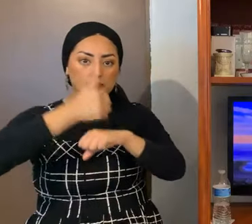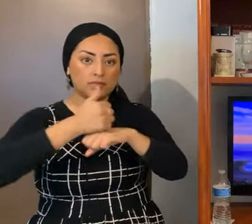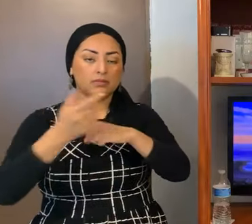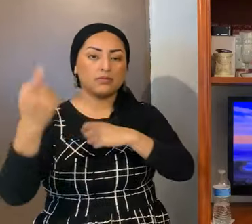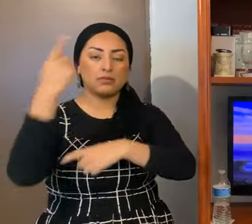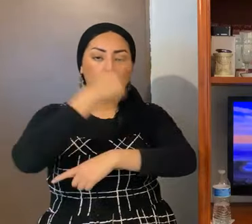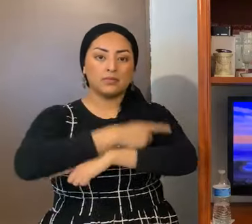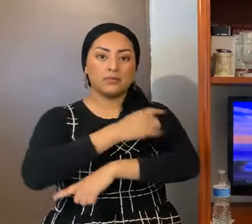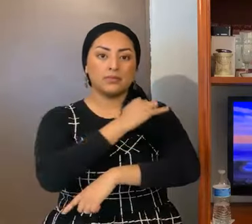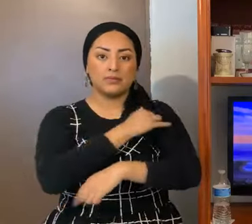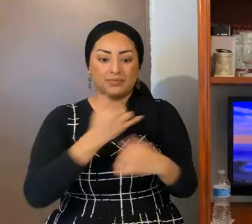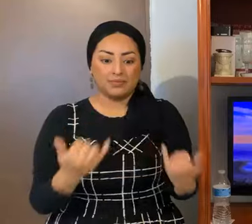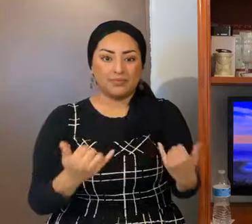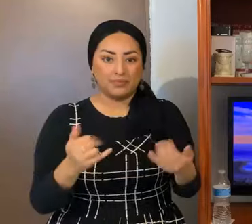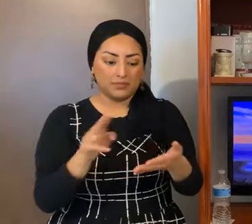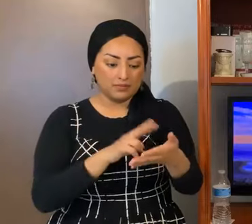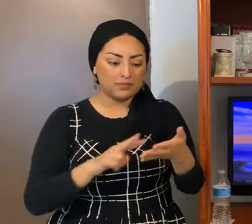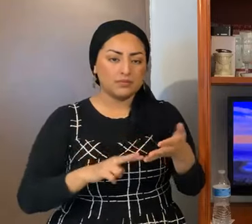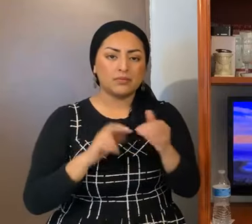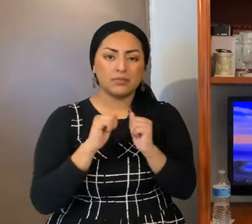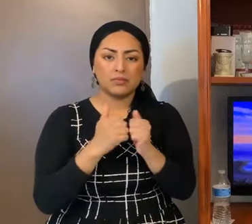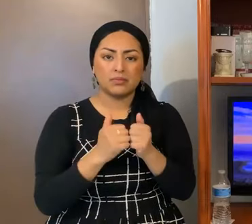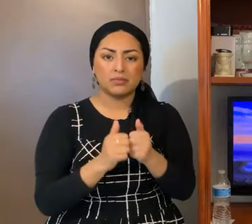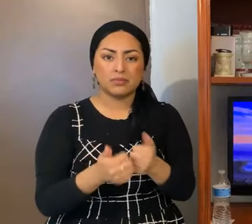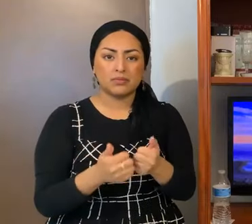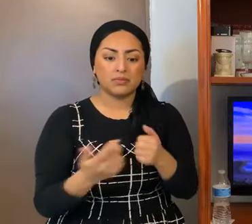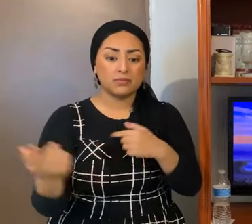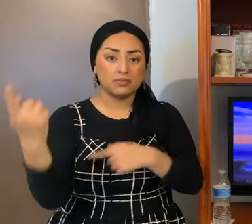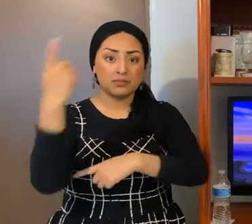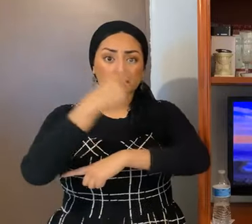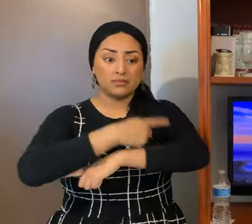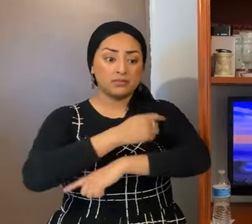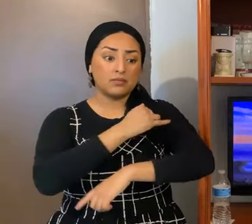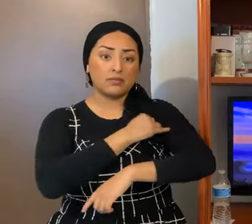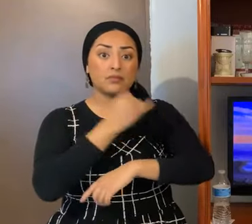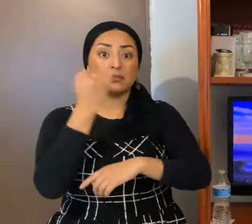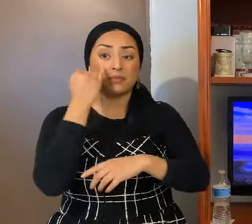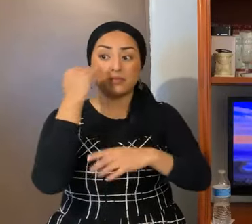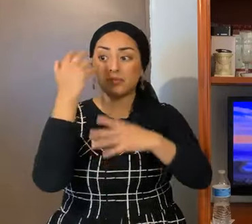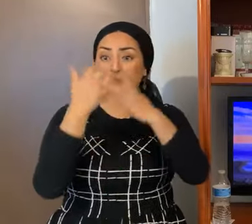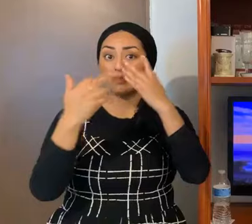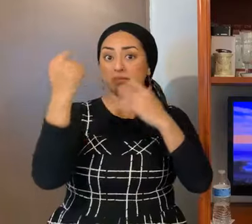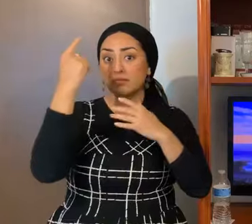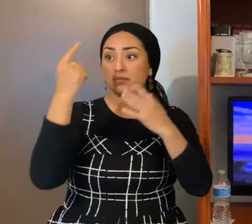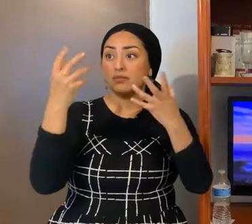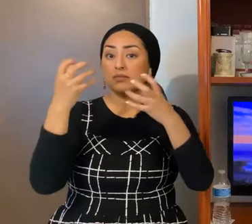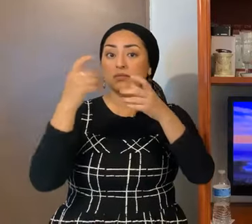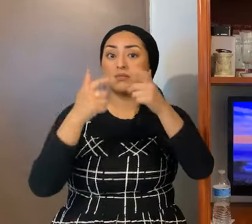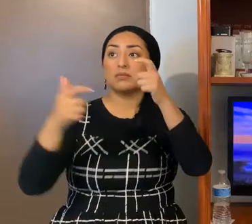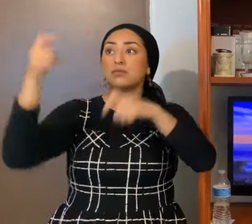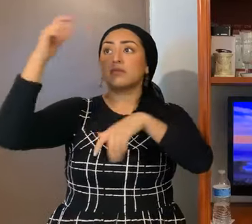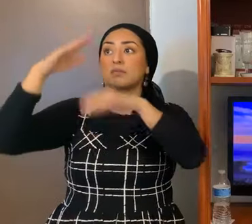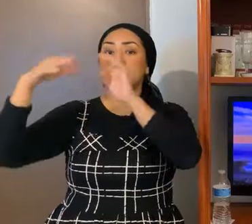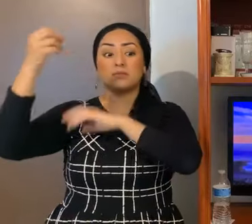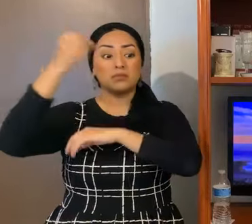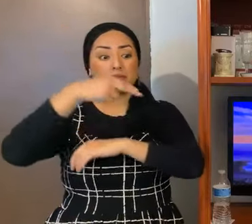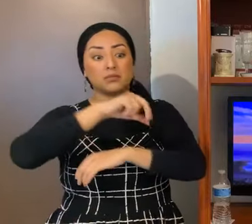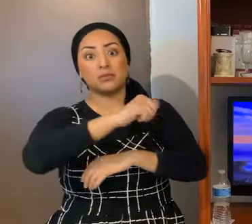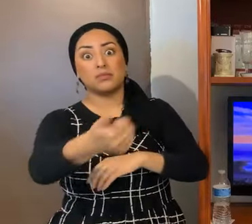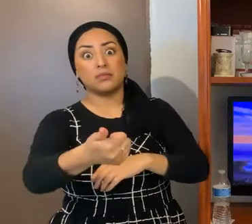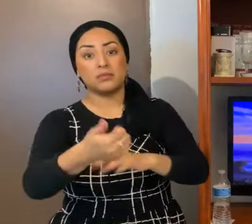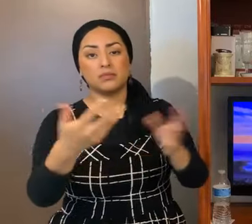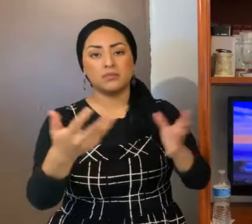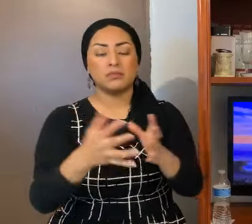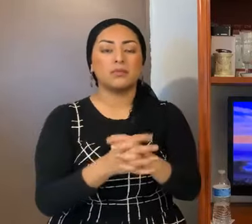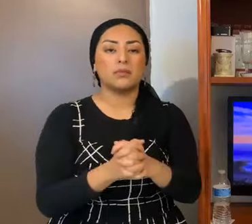Yom Kippur. ¿Cómo iba a ser posible que en Yom Kippur alguien quisiera ser alguien más que los demás? Vamos por